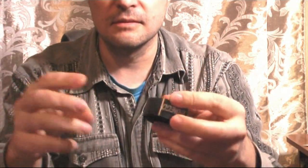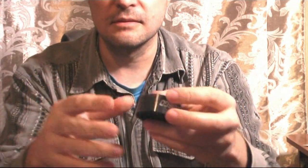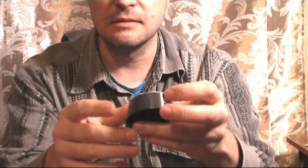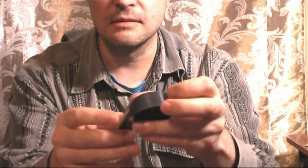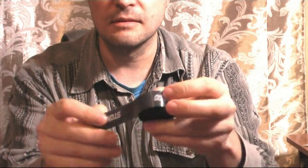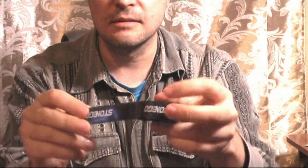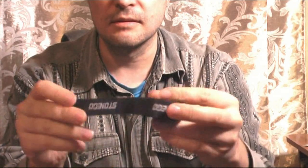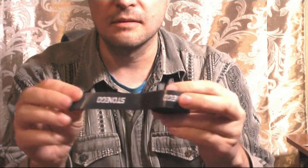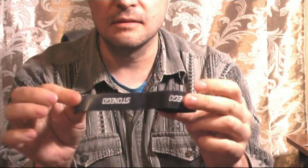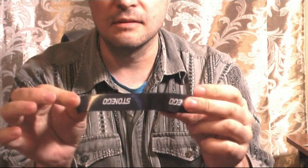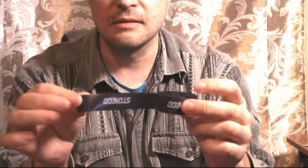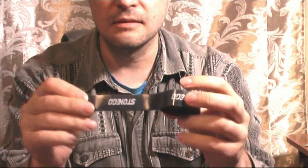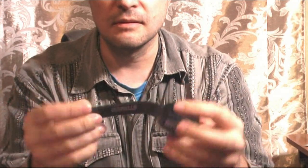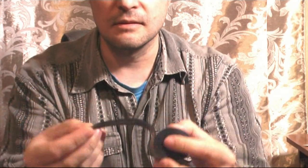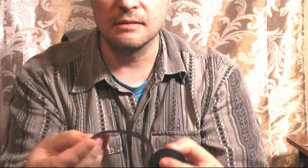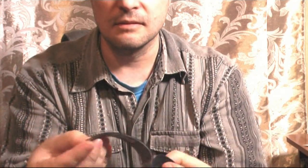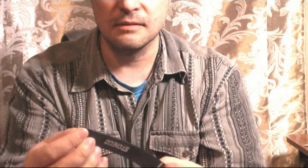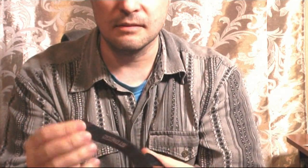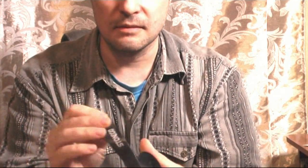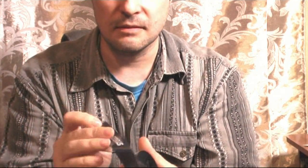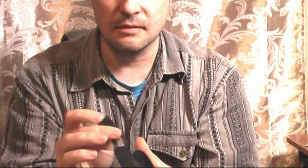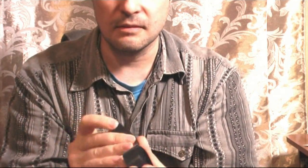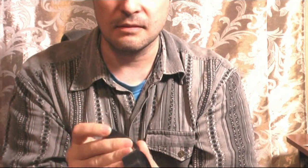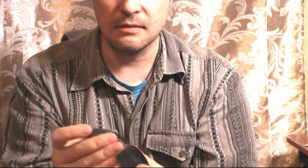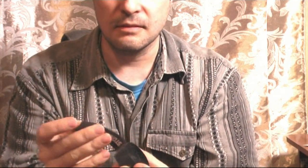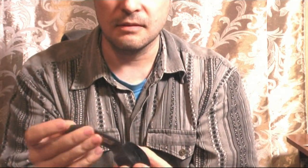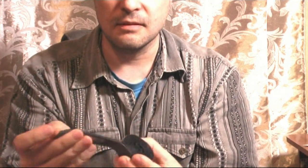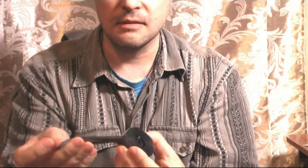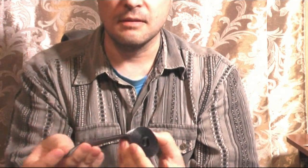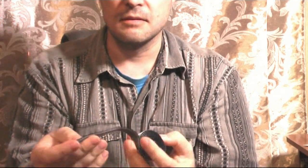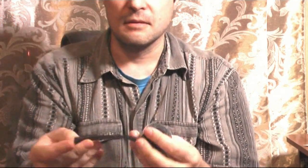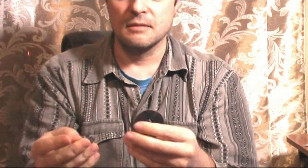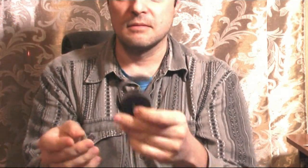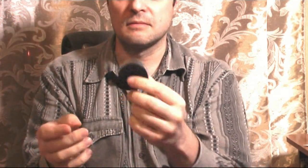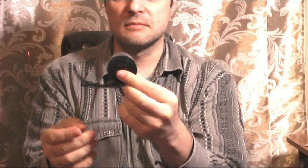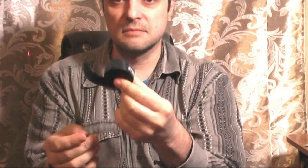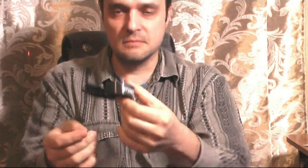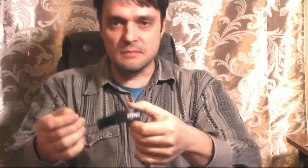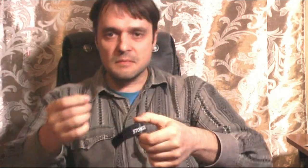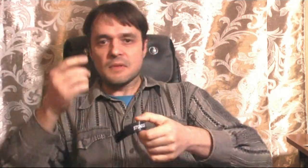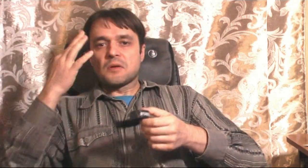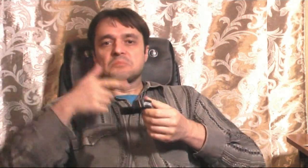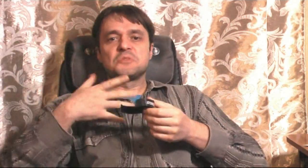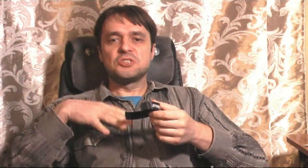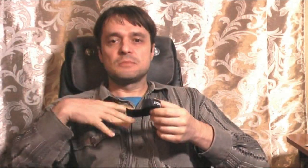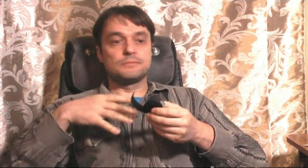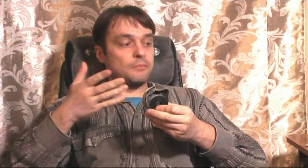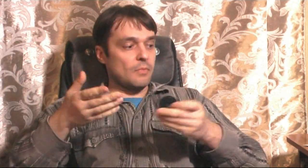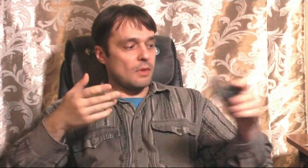Это настоящее признание в любви к Петербургу. Северная столица – полноценный герой этой волшебной рождественской истории.